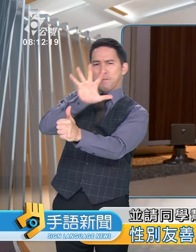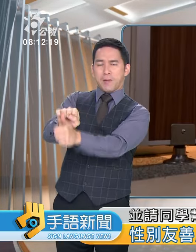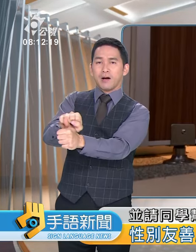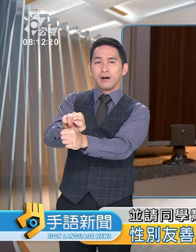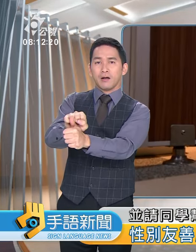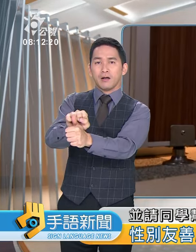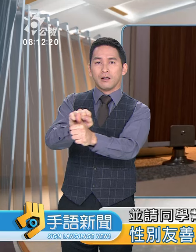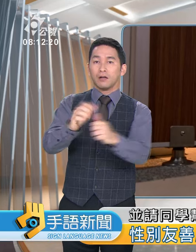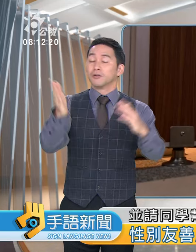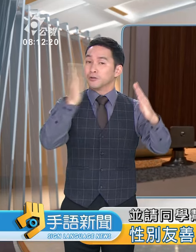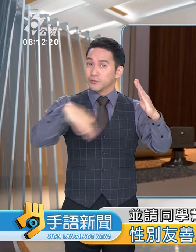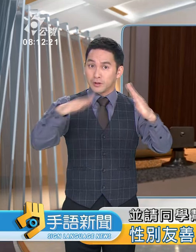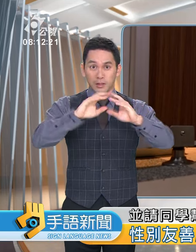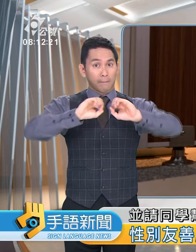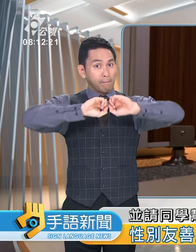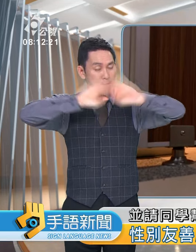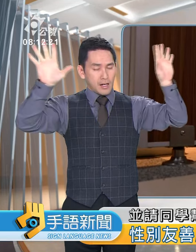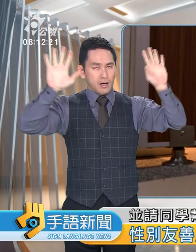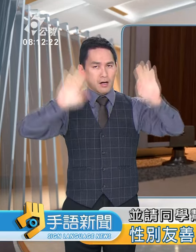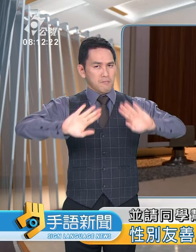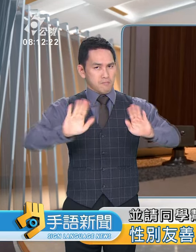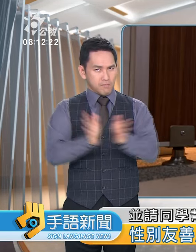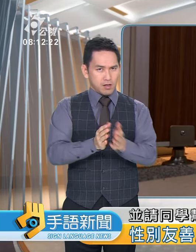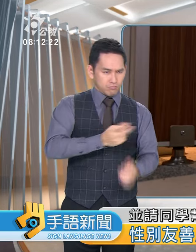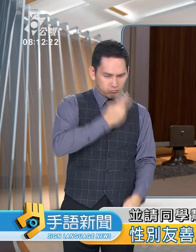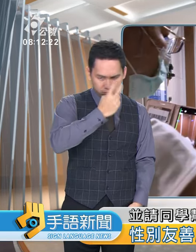报警，警方入校逮人。政大表